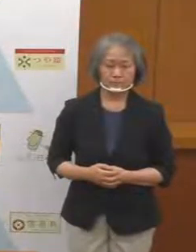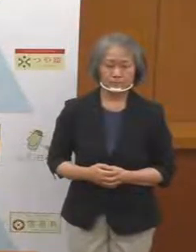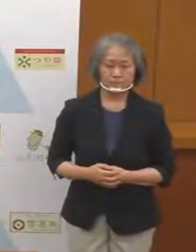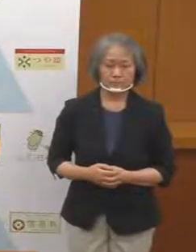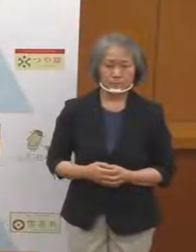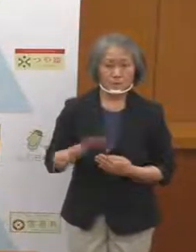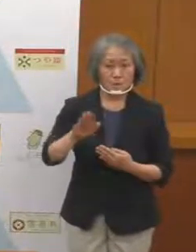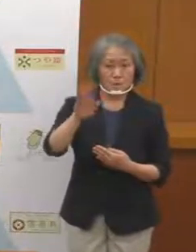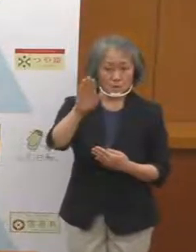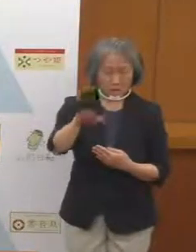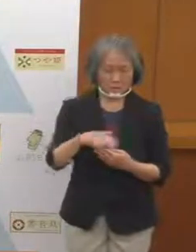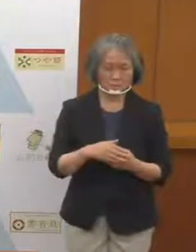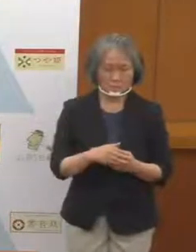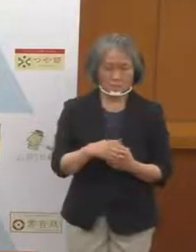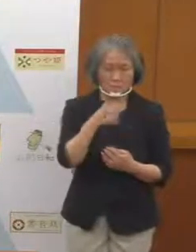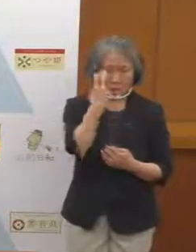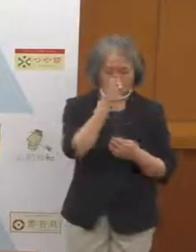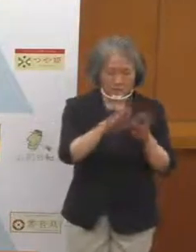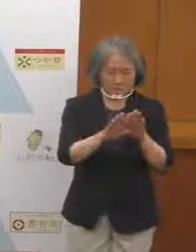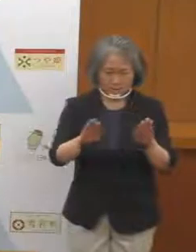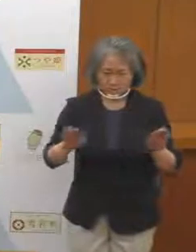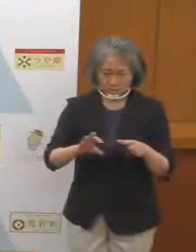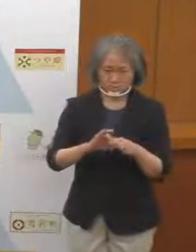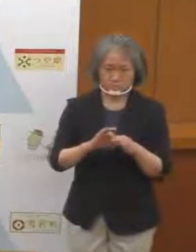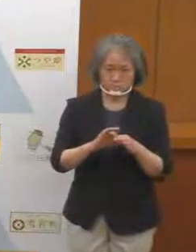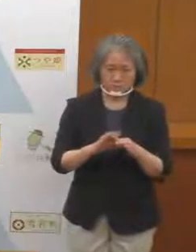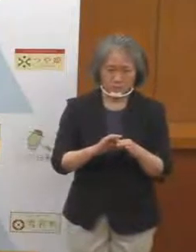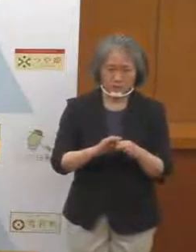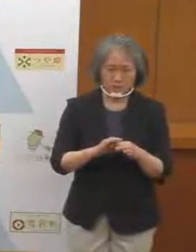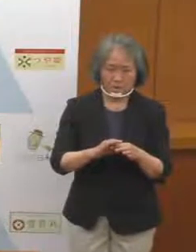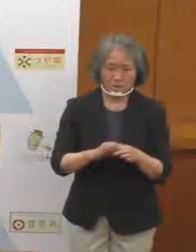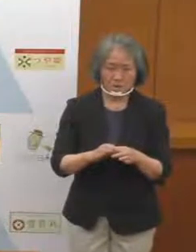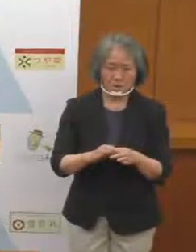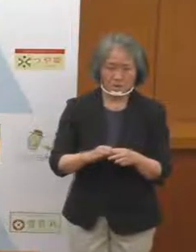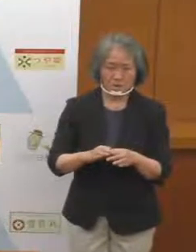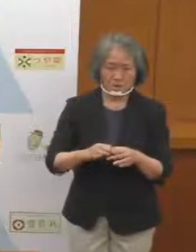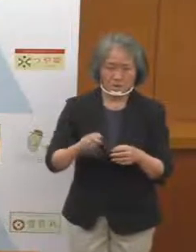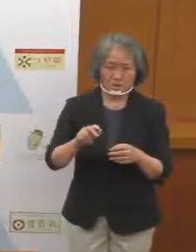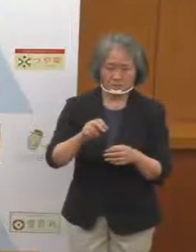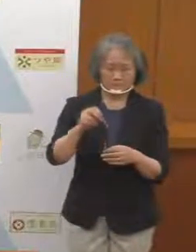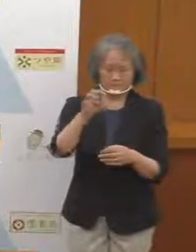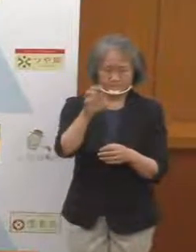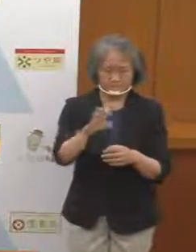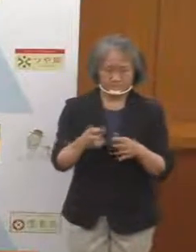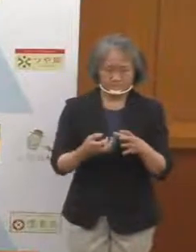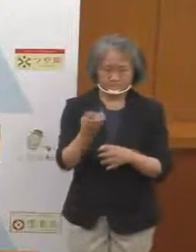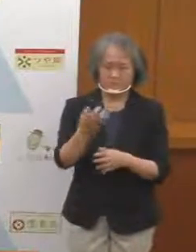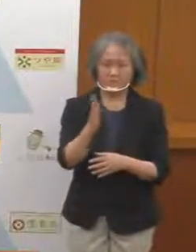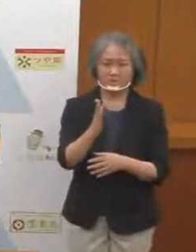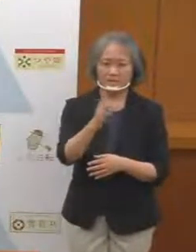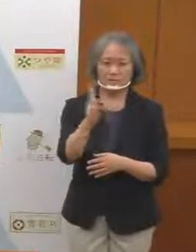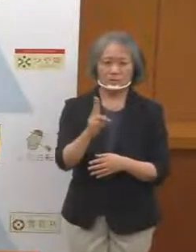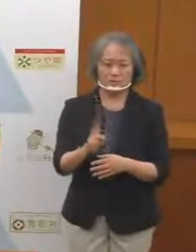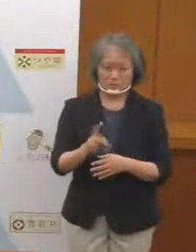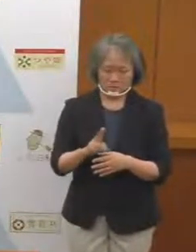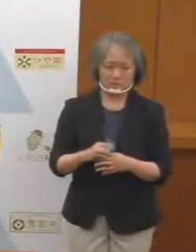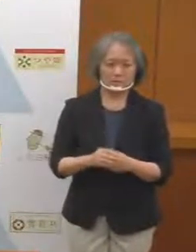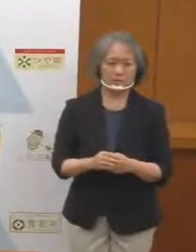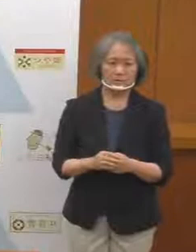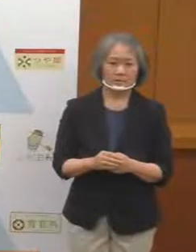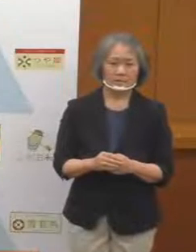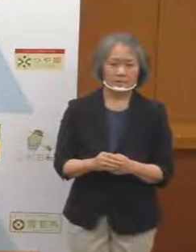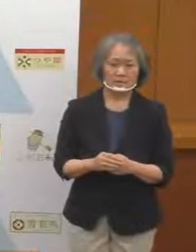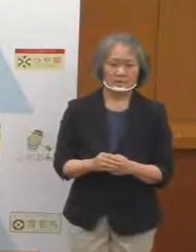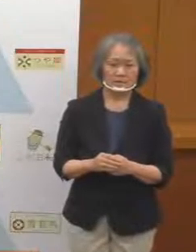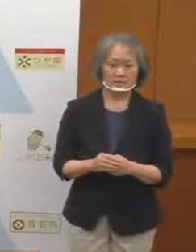これからの警備ということではありこういうことが起こらないようにあーハロー身銭